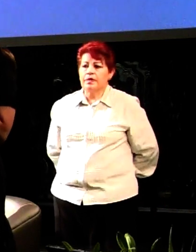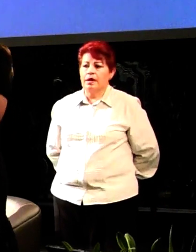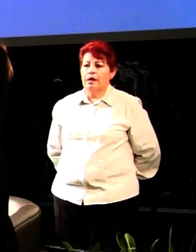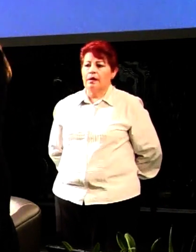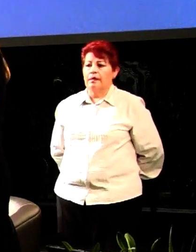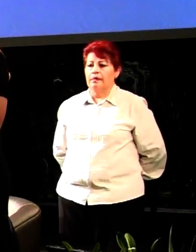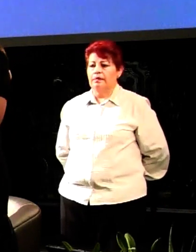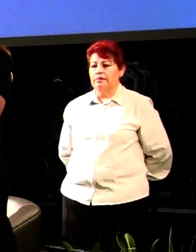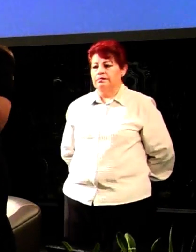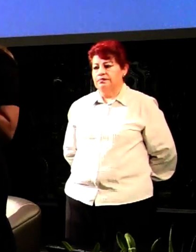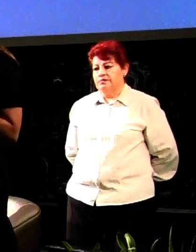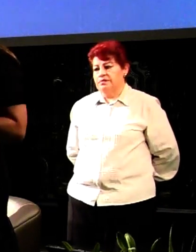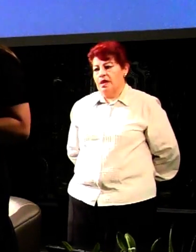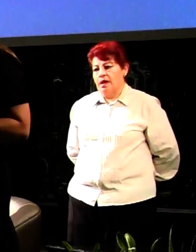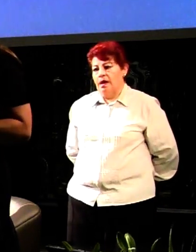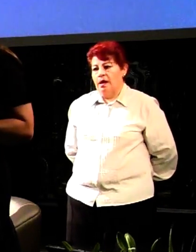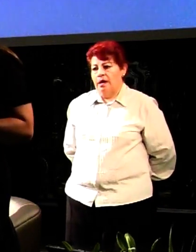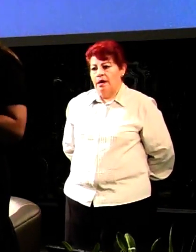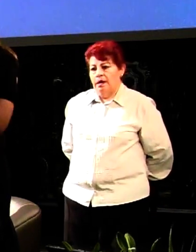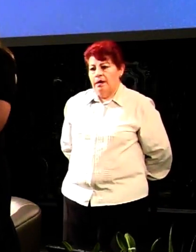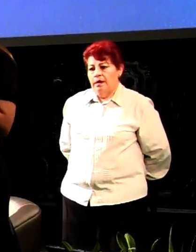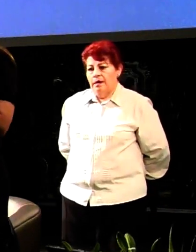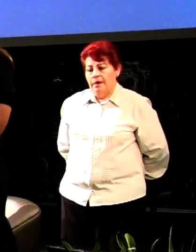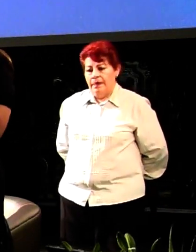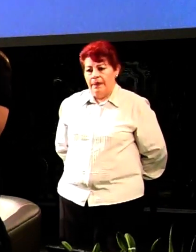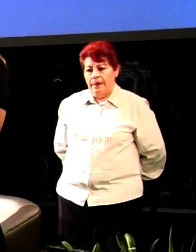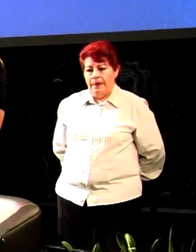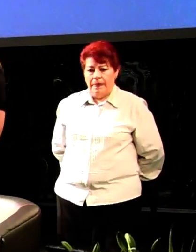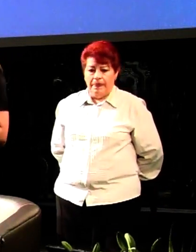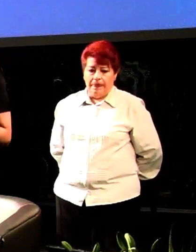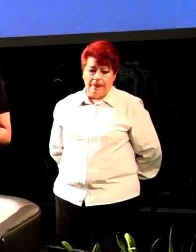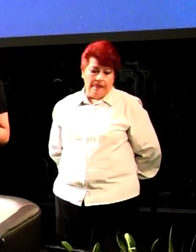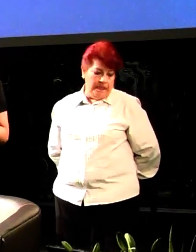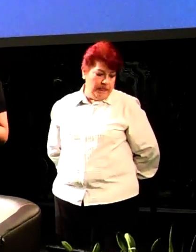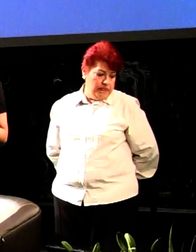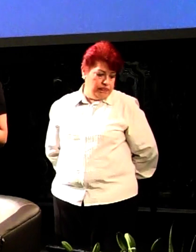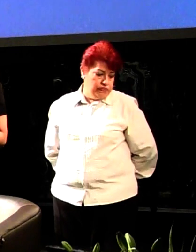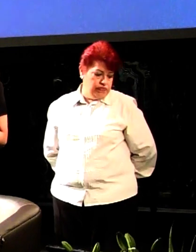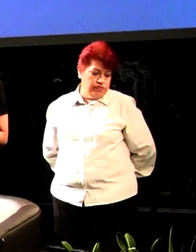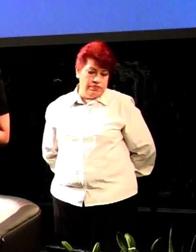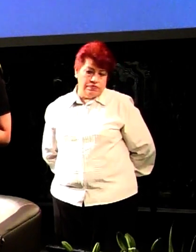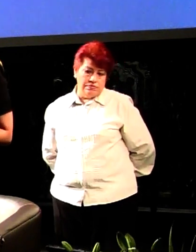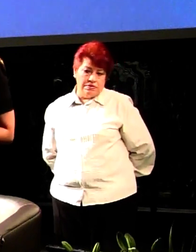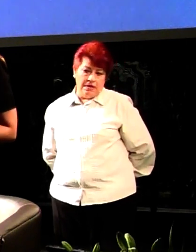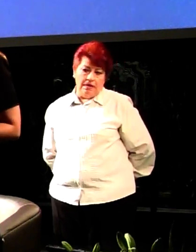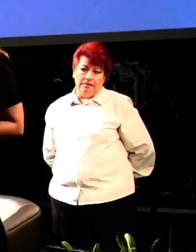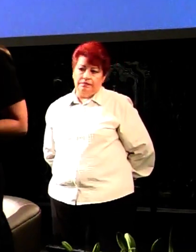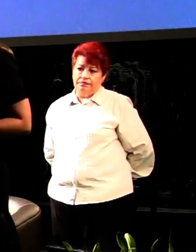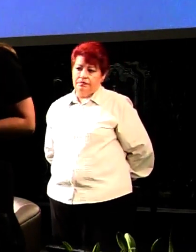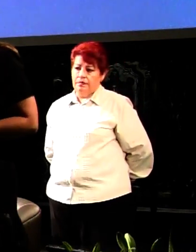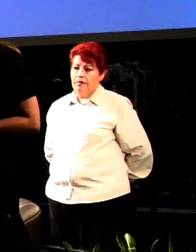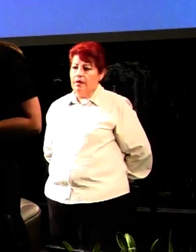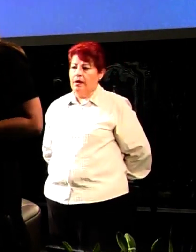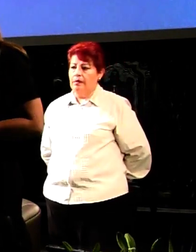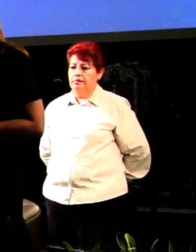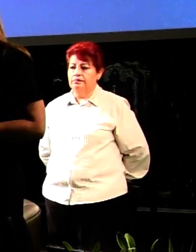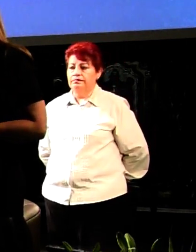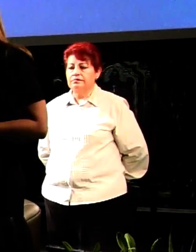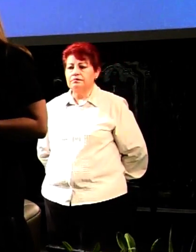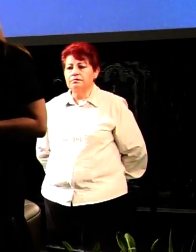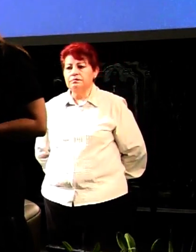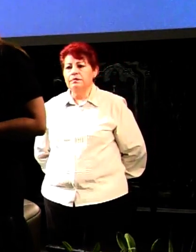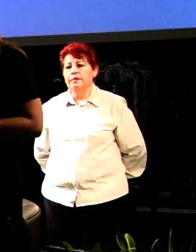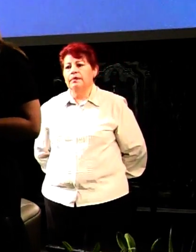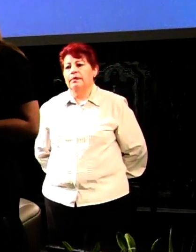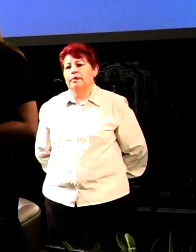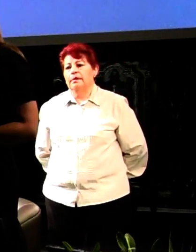toman más forma en distintos géneros, aunque repito, puede mezclarse. Se da también la violencia verbal, por medio